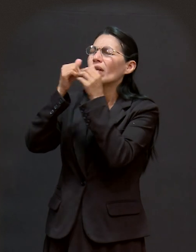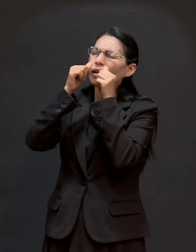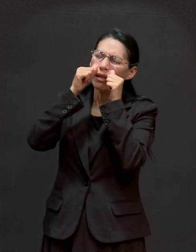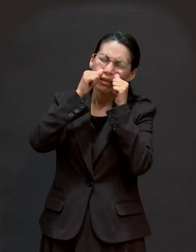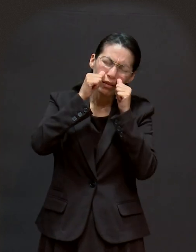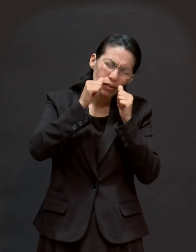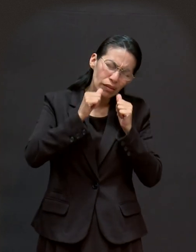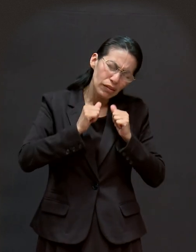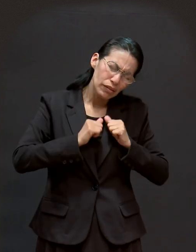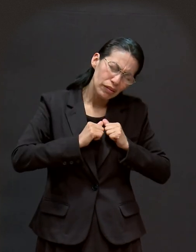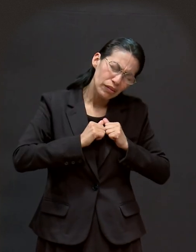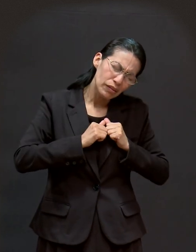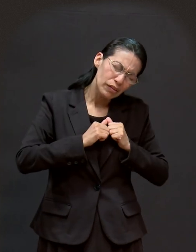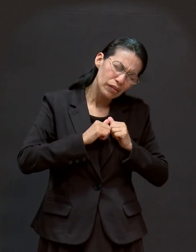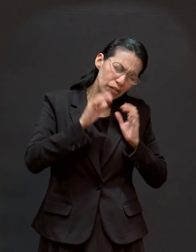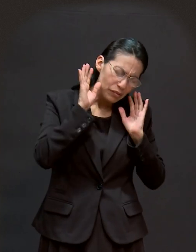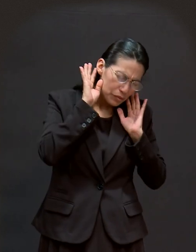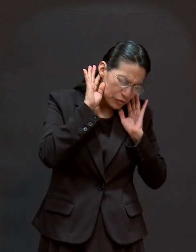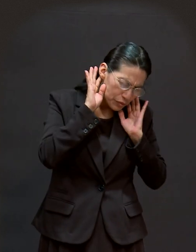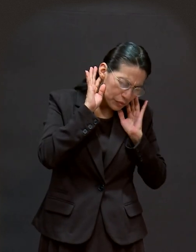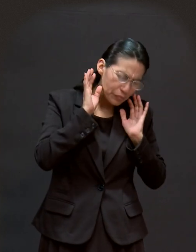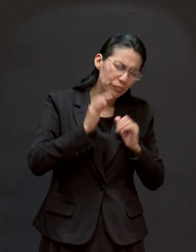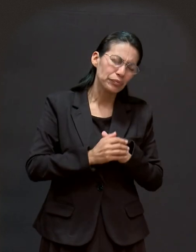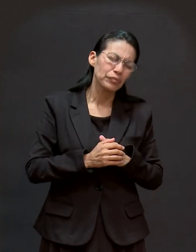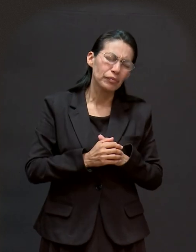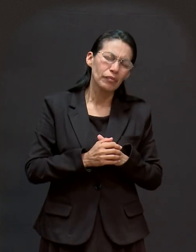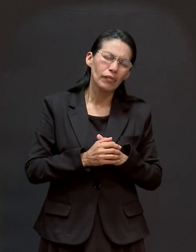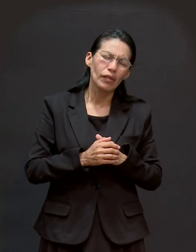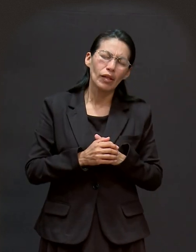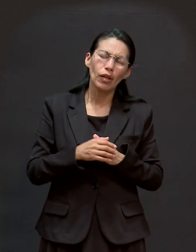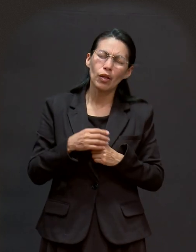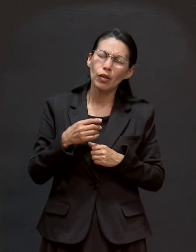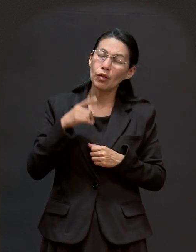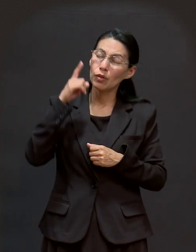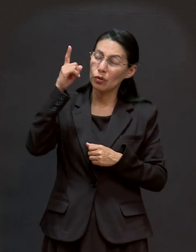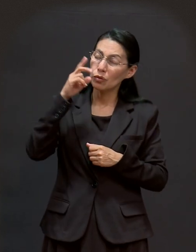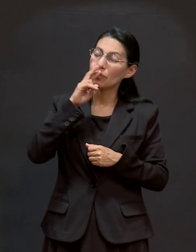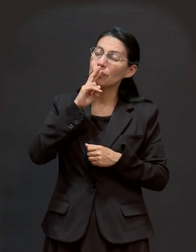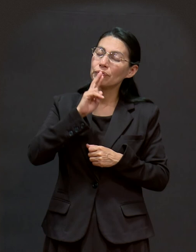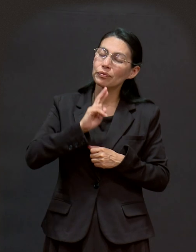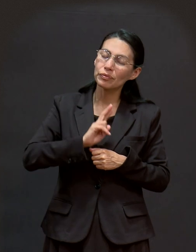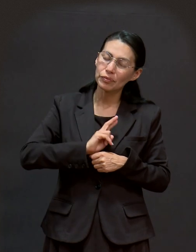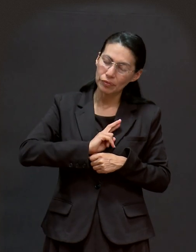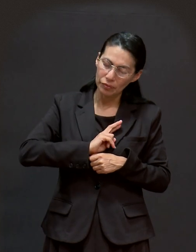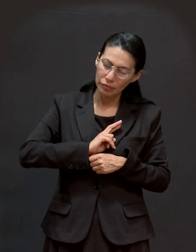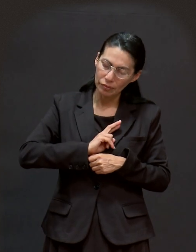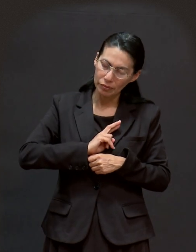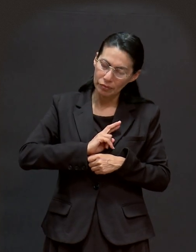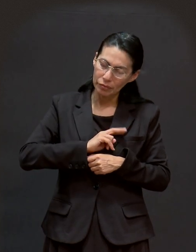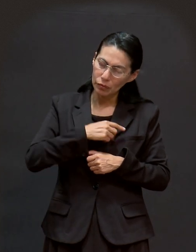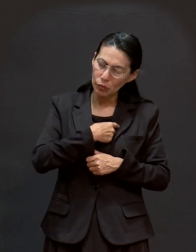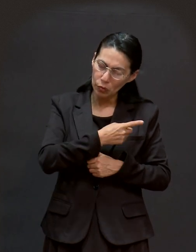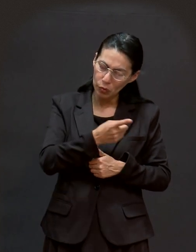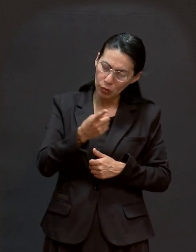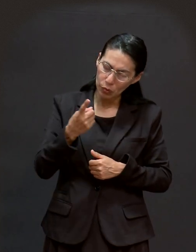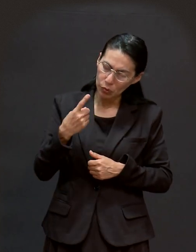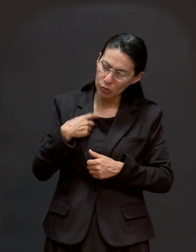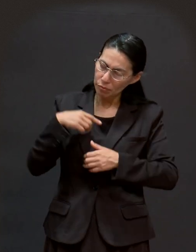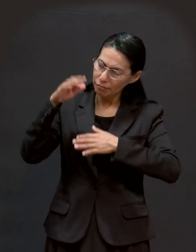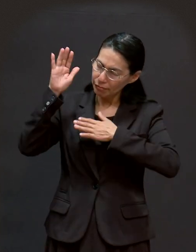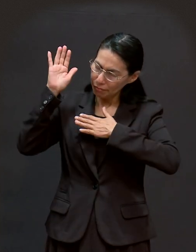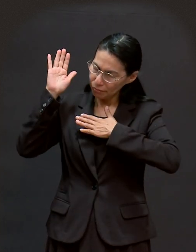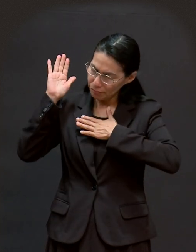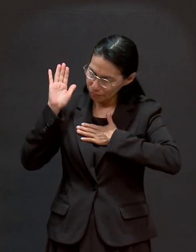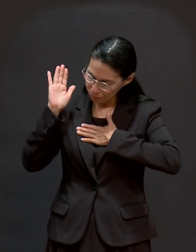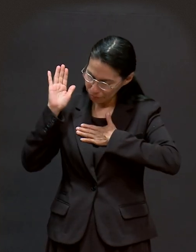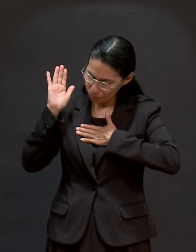y cuando recibamos la respuesta que tú nos des una cosa te prometemos no importa cual